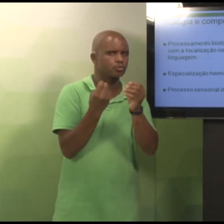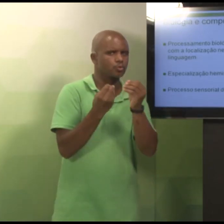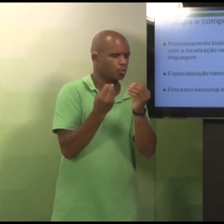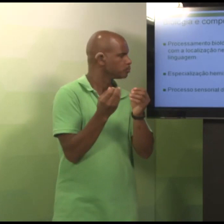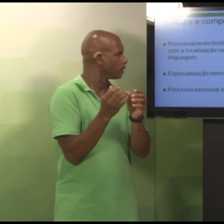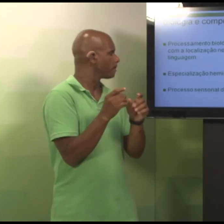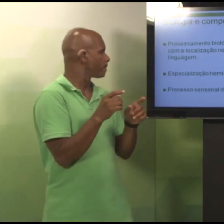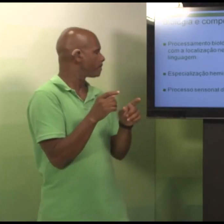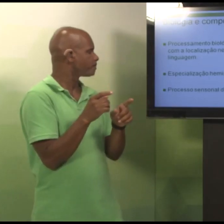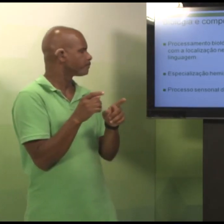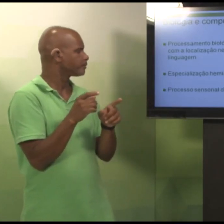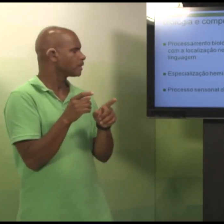vocês.